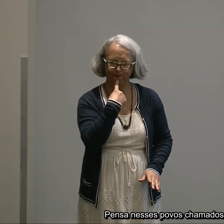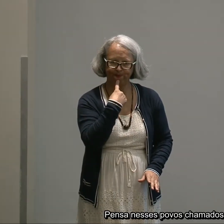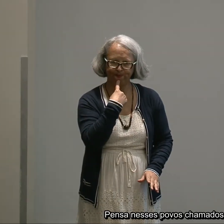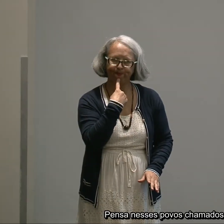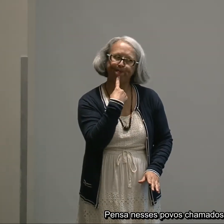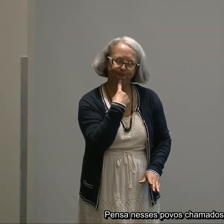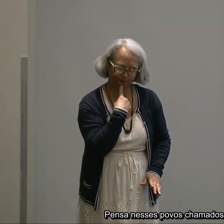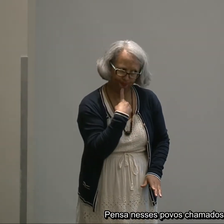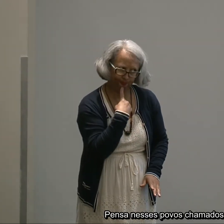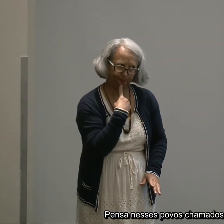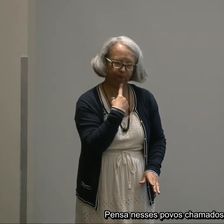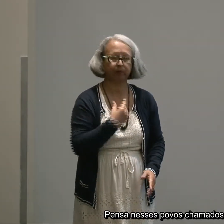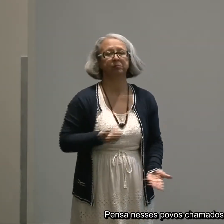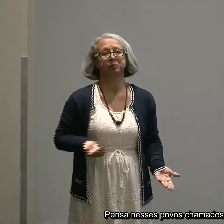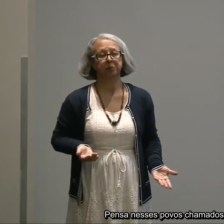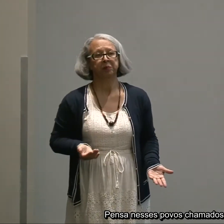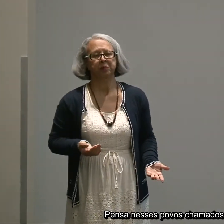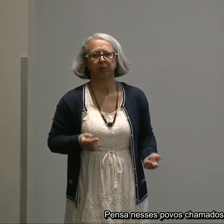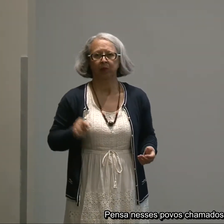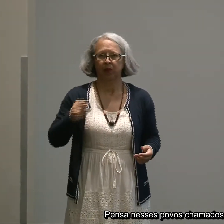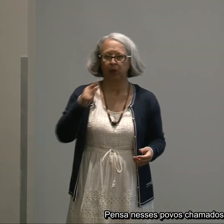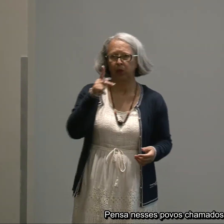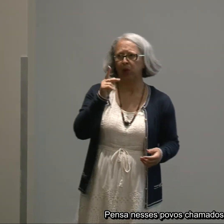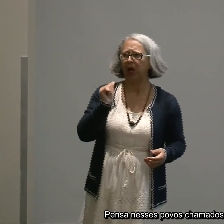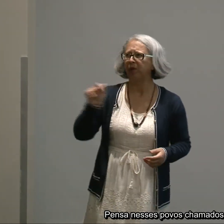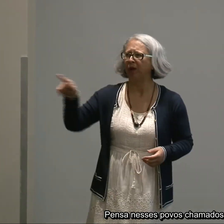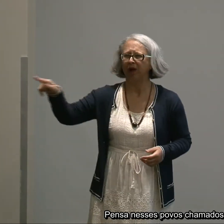Pensa nesses povos chamados de Capô.